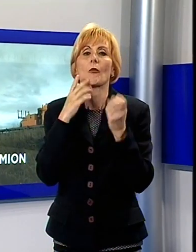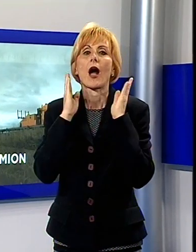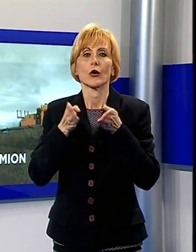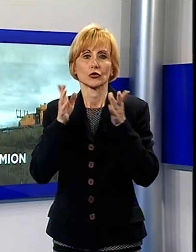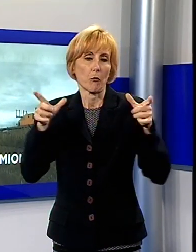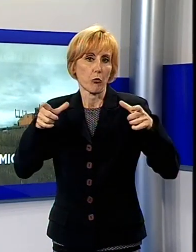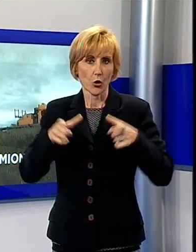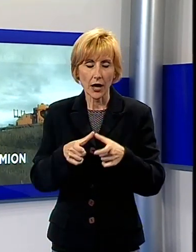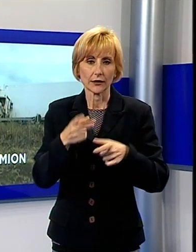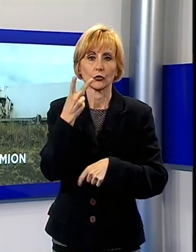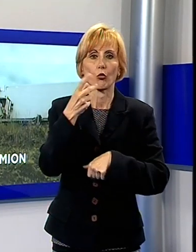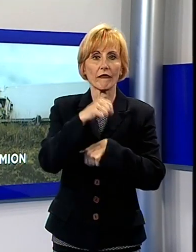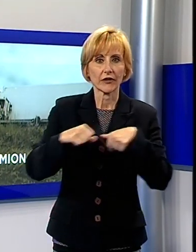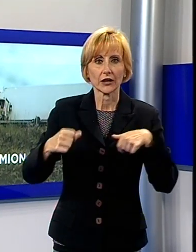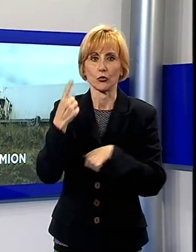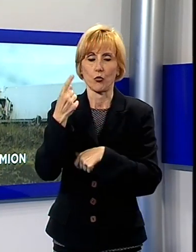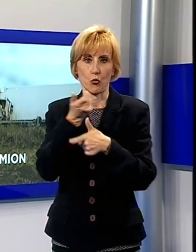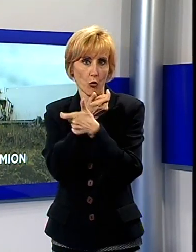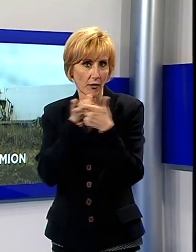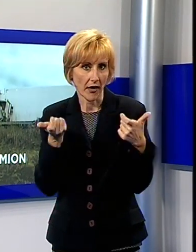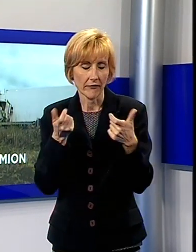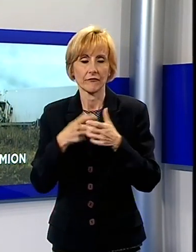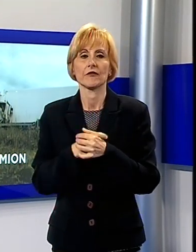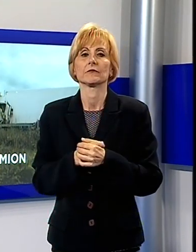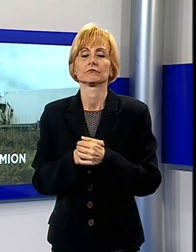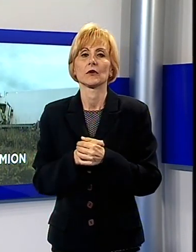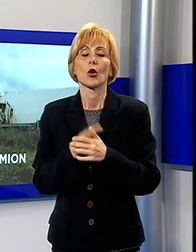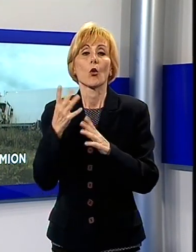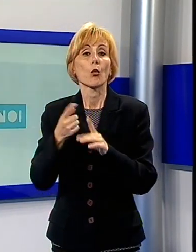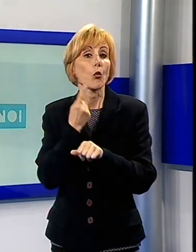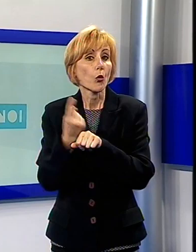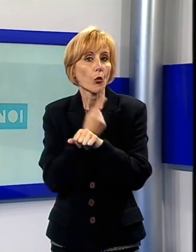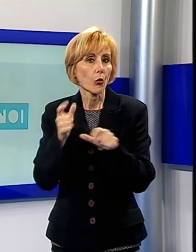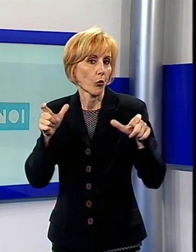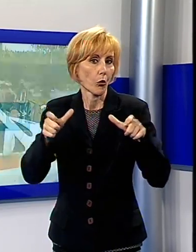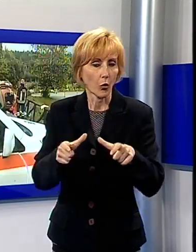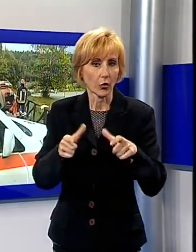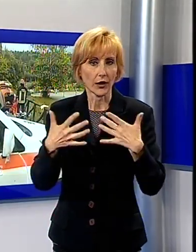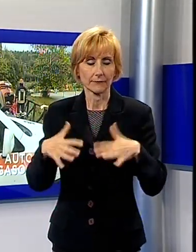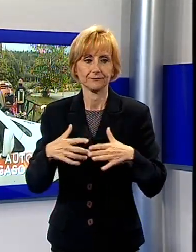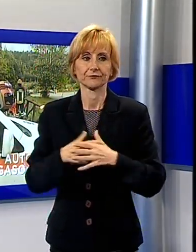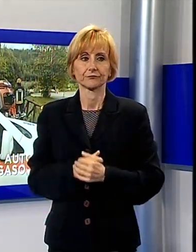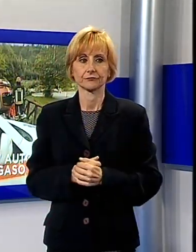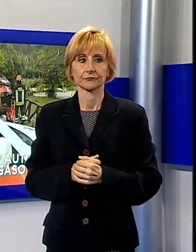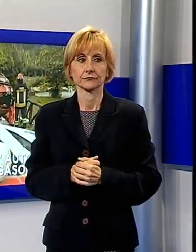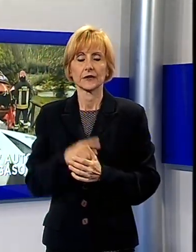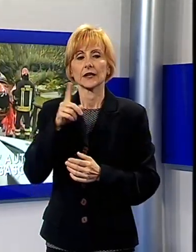feriti, uno dei quali grave, traffico paralizzato per un'ora. Si ribalta con l'auto, interviene